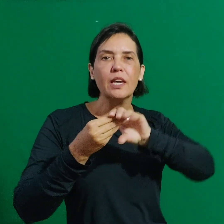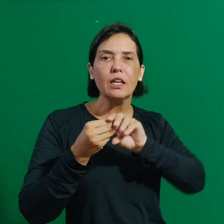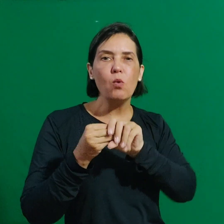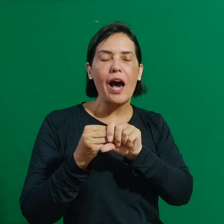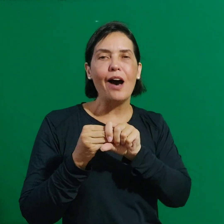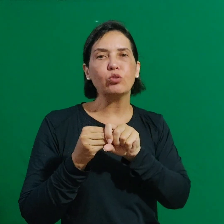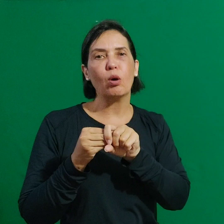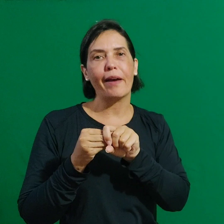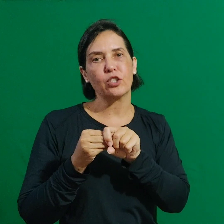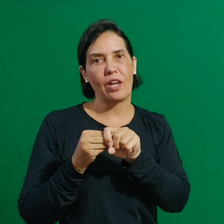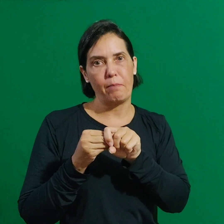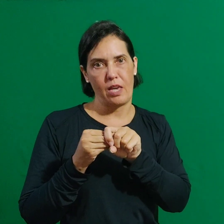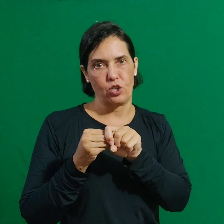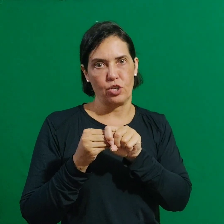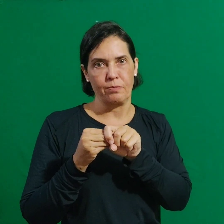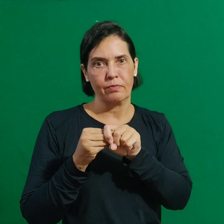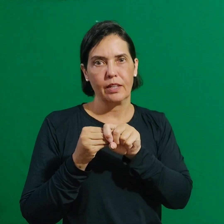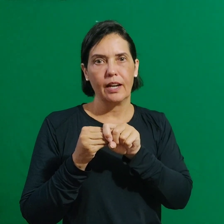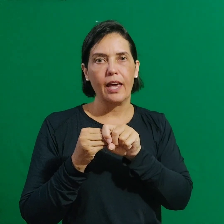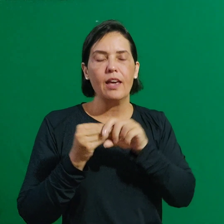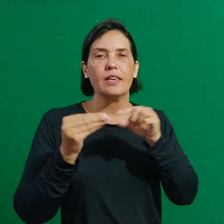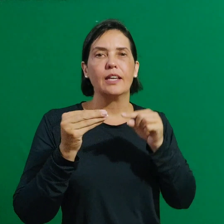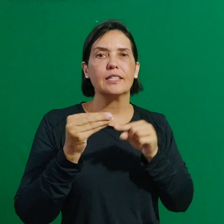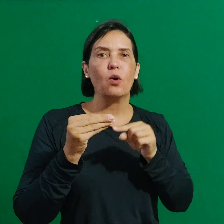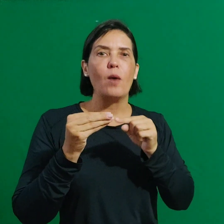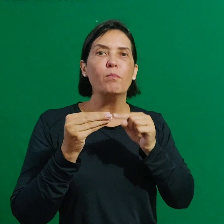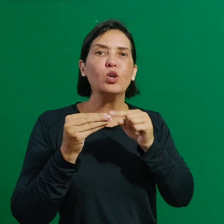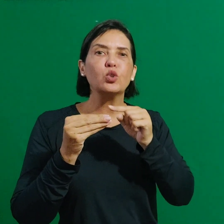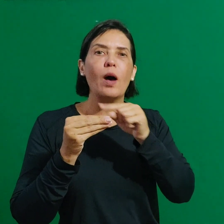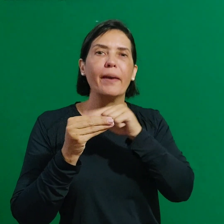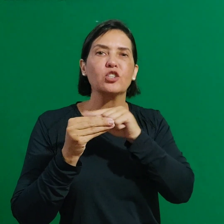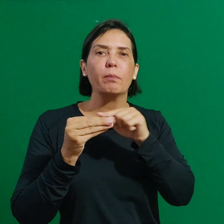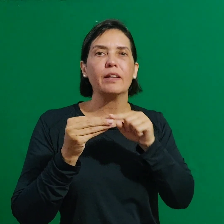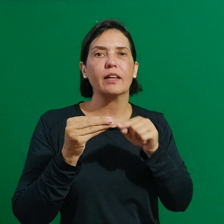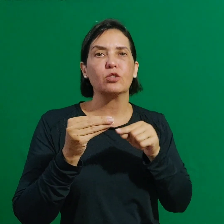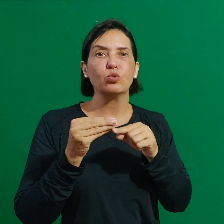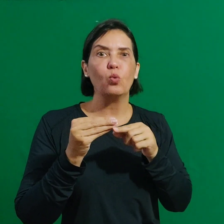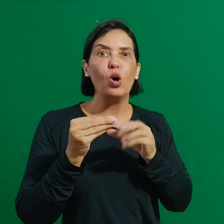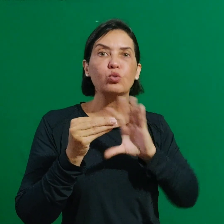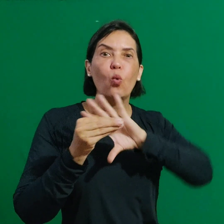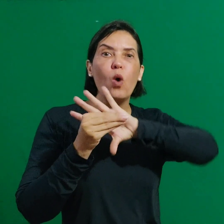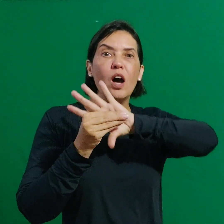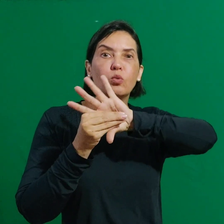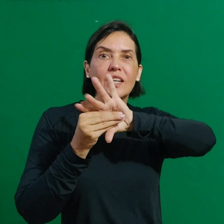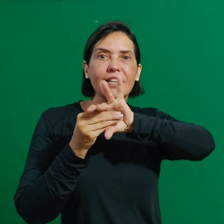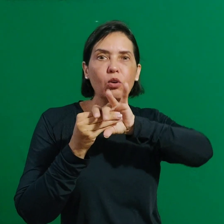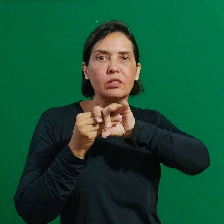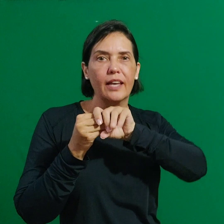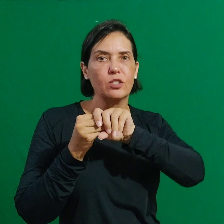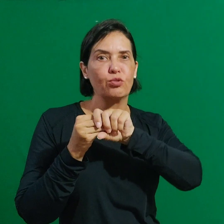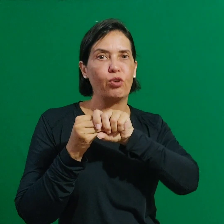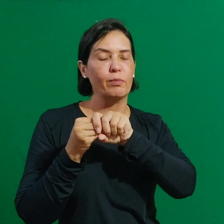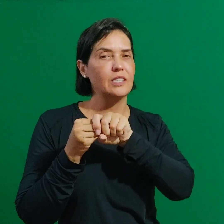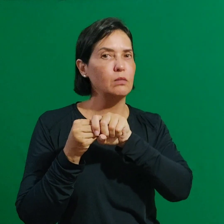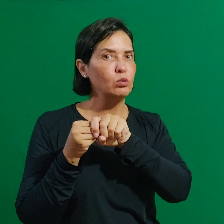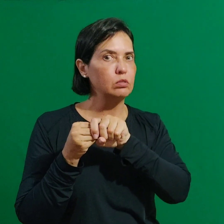combinam automaticamente, né? E eles são mutuamente dependentes um do outro, quando eles acontecem de forma simultânea